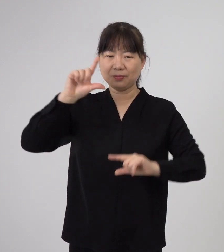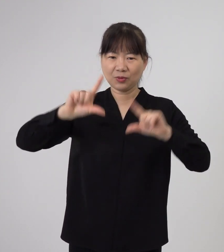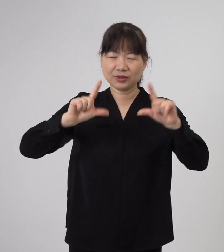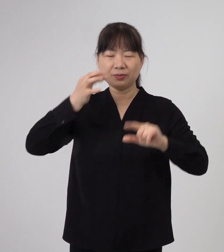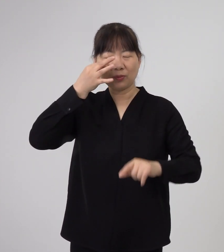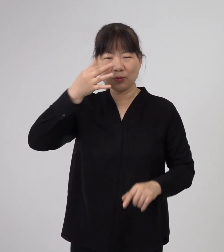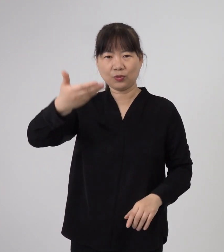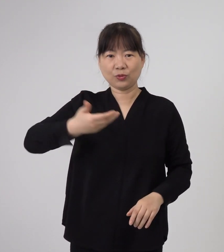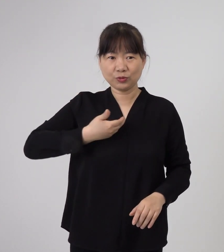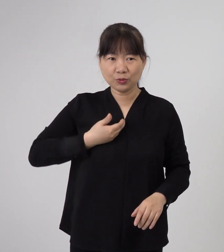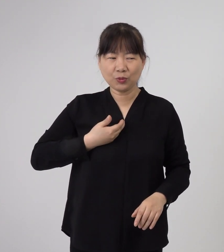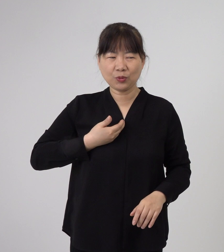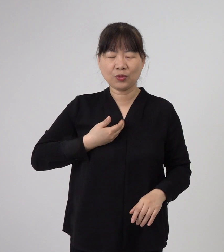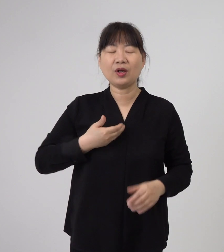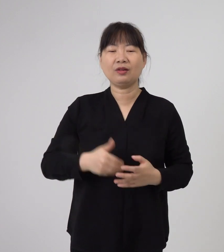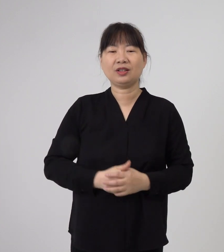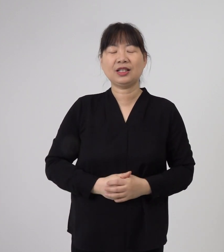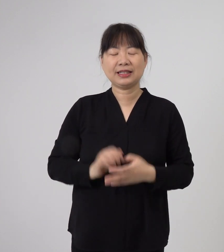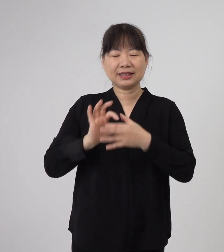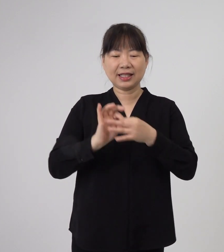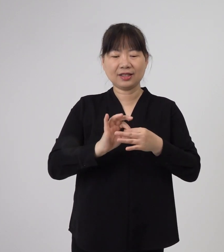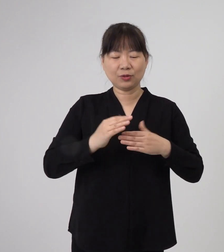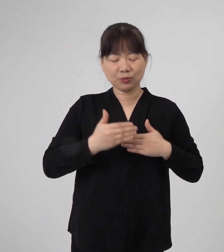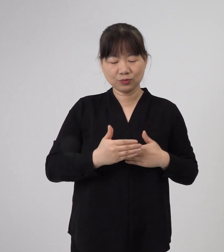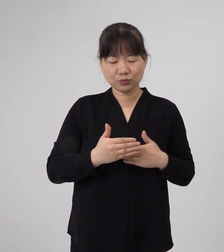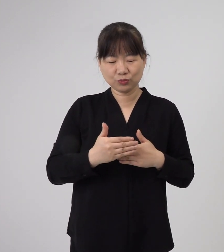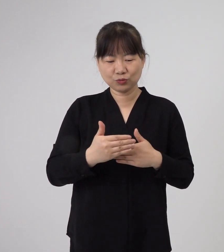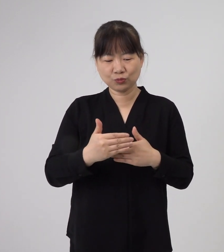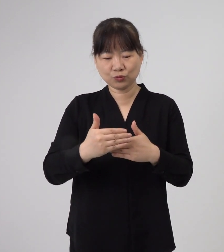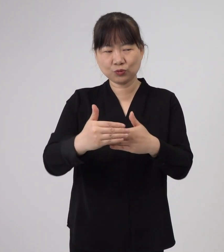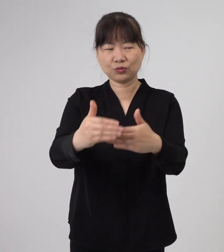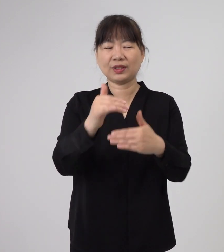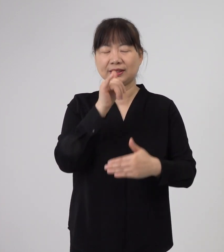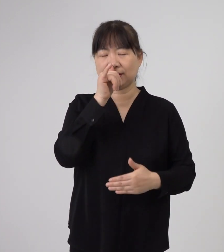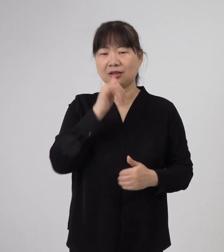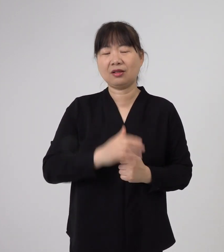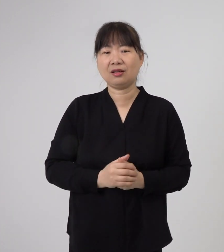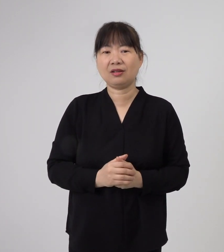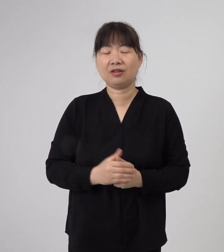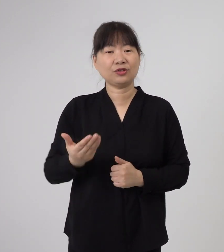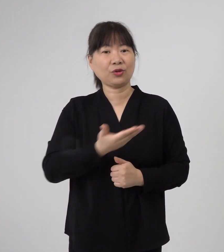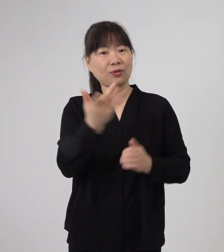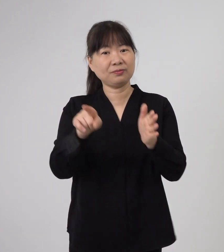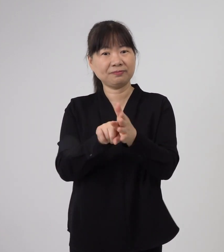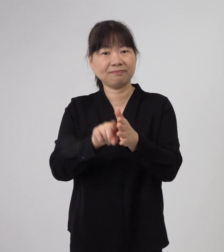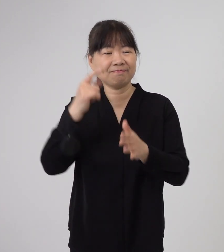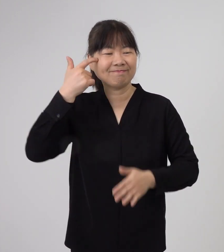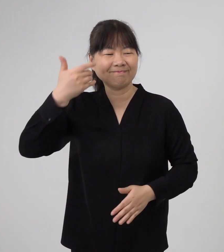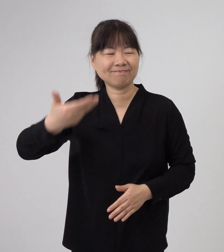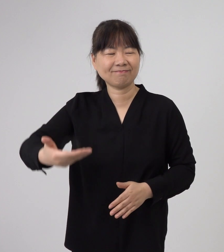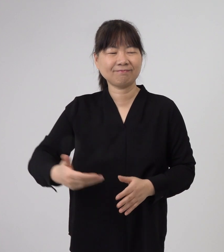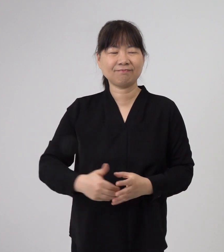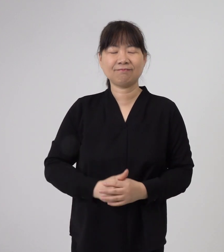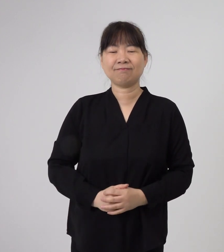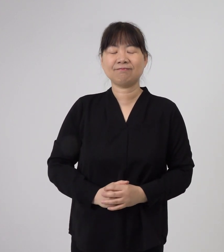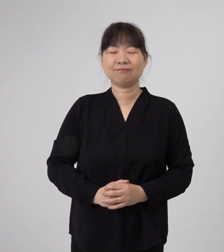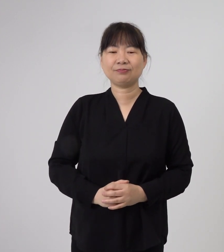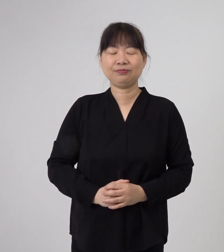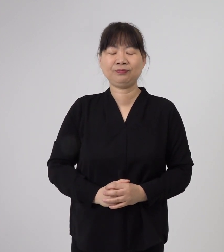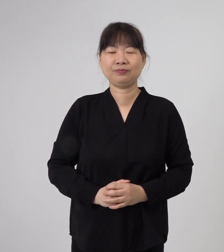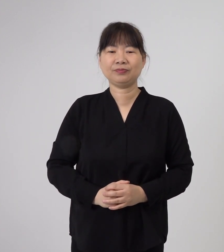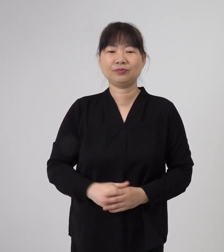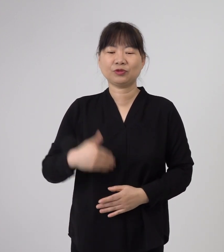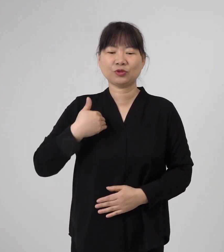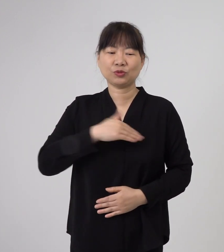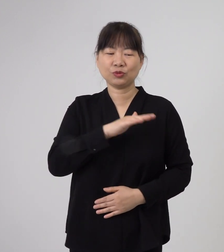우리 속에서 진행하시는 거예요. 여러분 그 사실을 믿으십니까? 그건